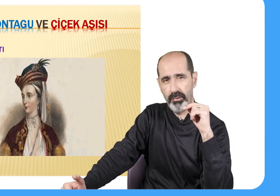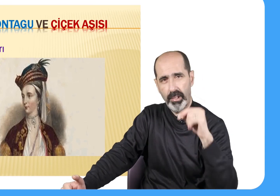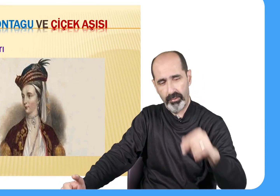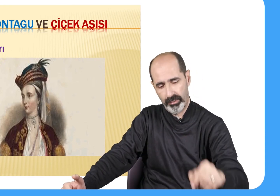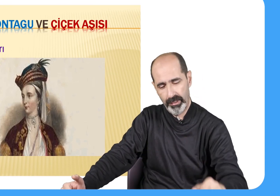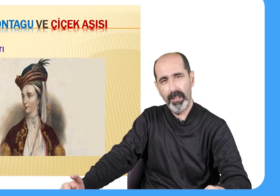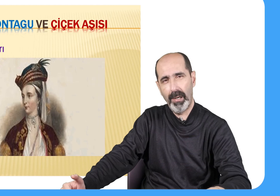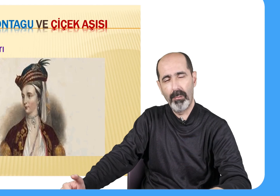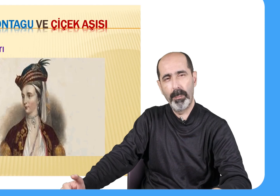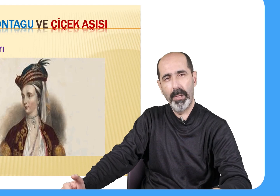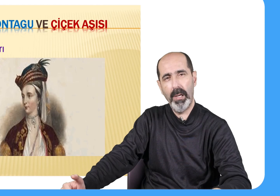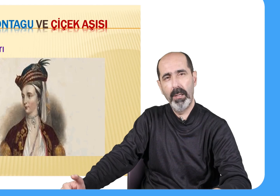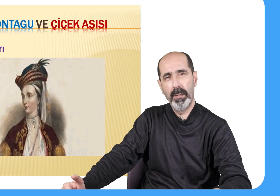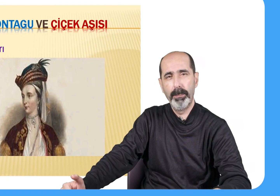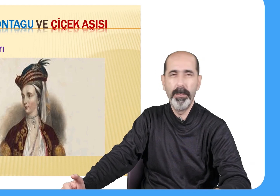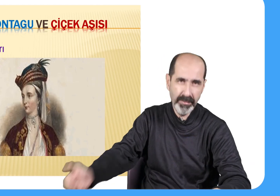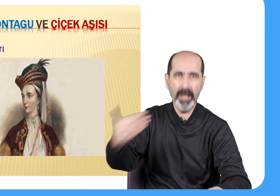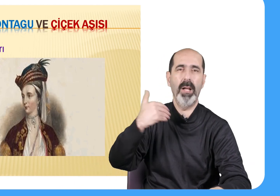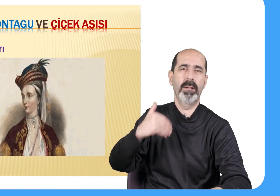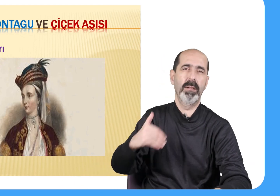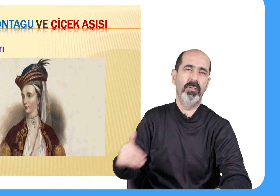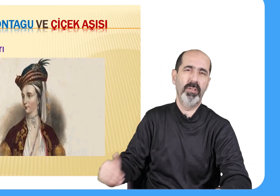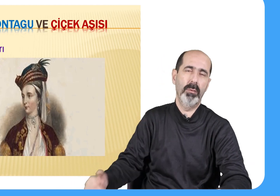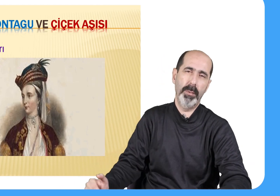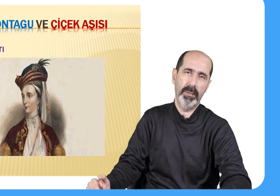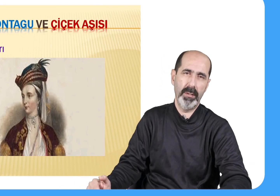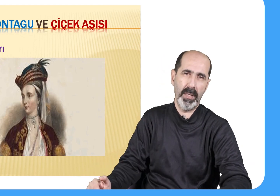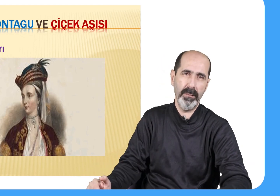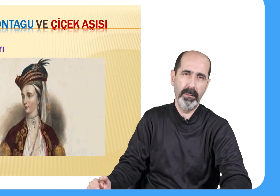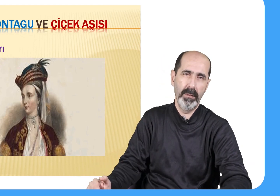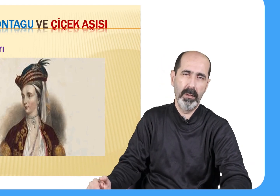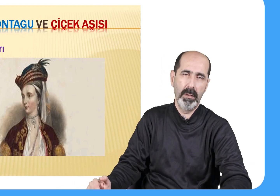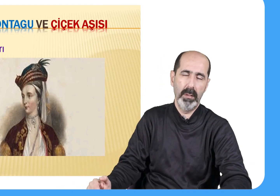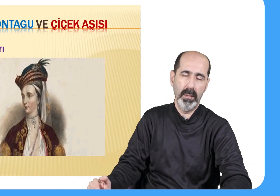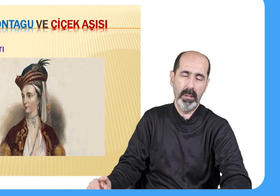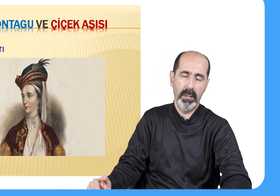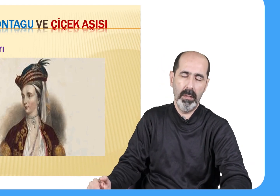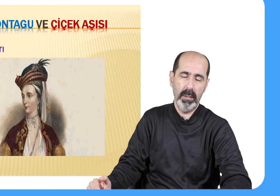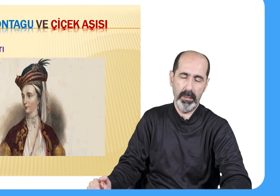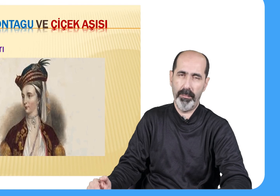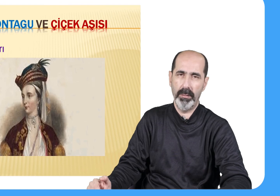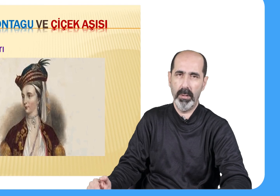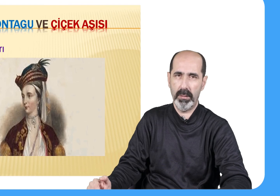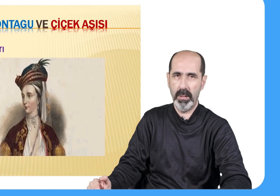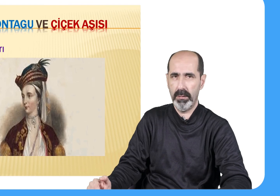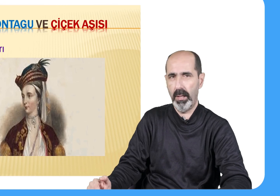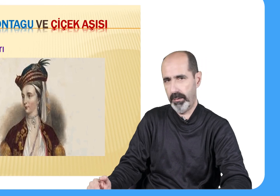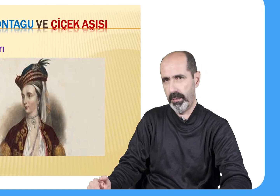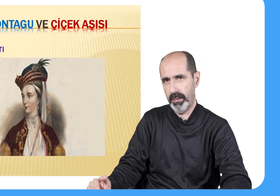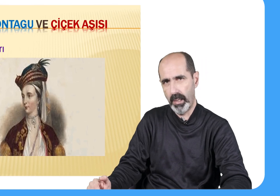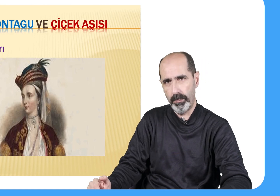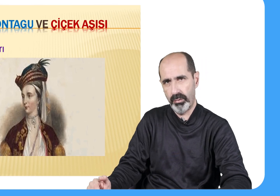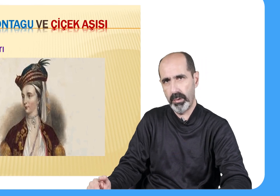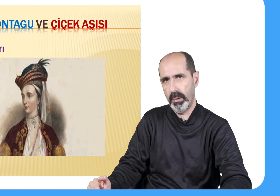çiçek aşısını Avrupa'ya bizden aldığı aşağıya Avrupa'ya tanıtan hanımefendi var da